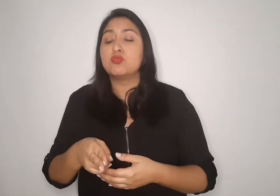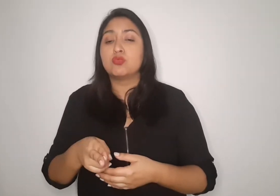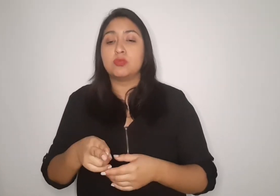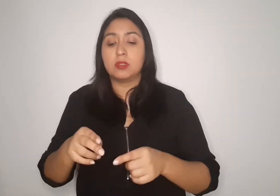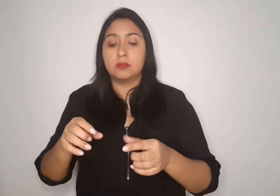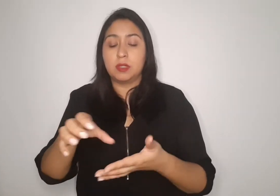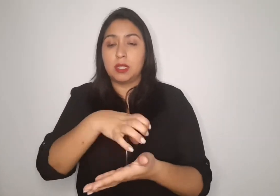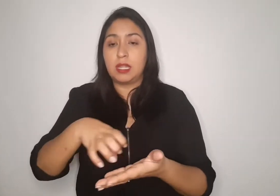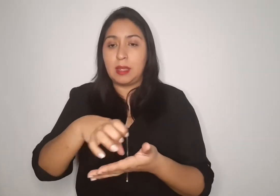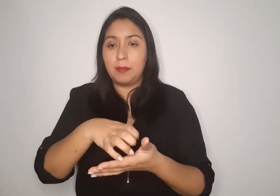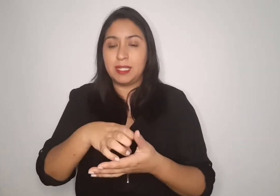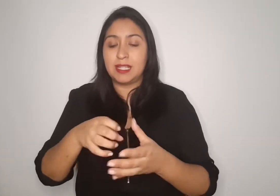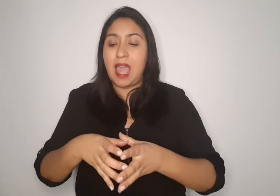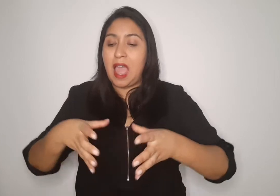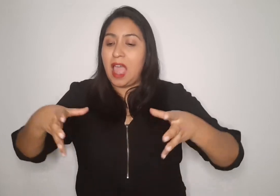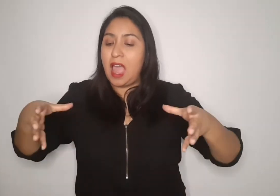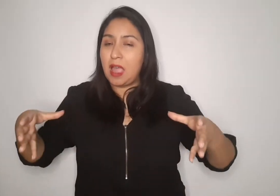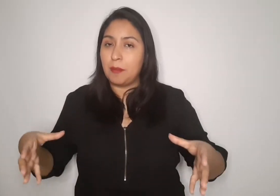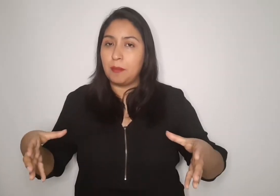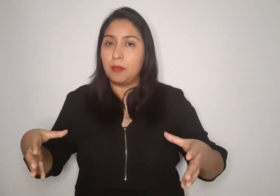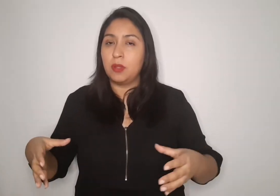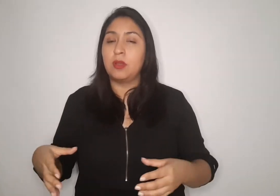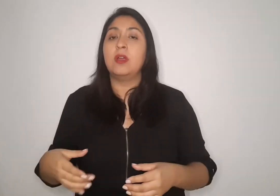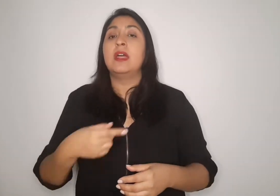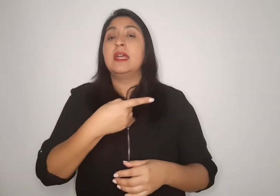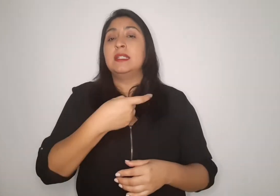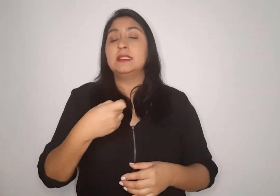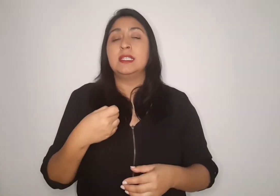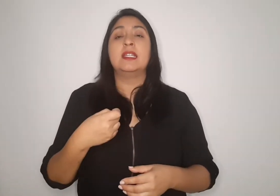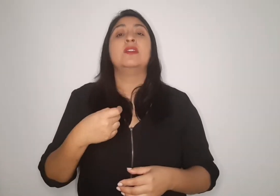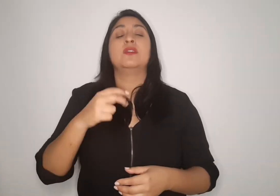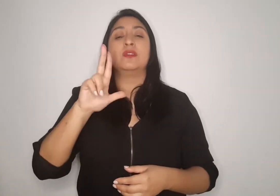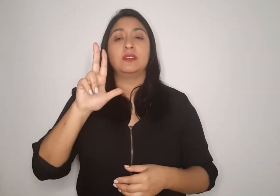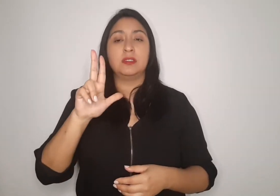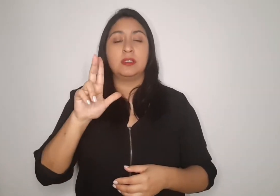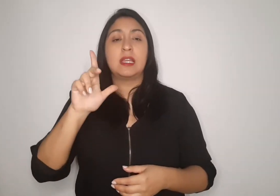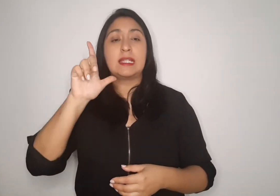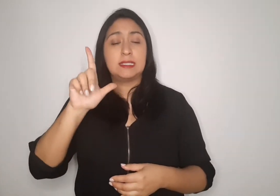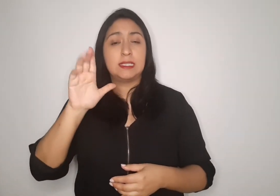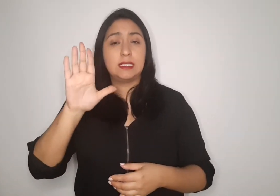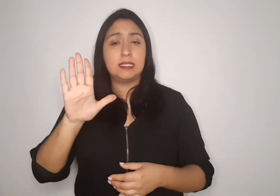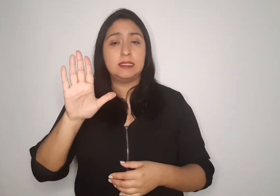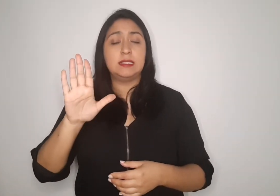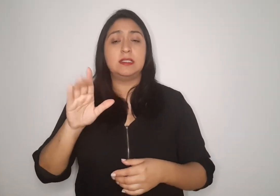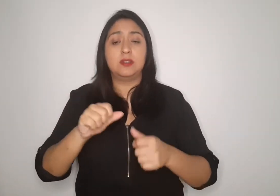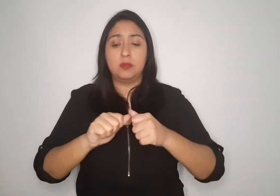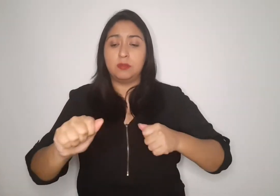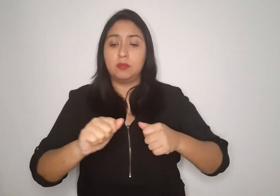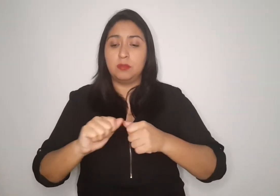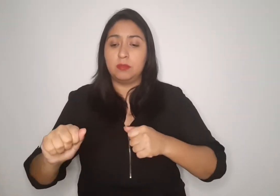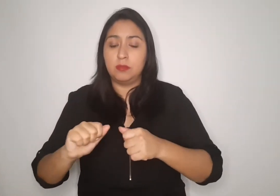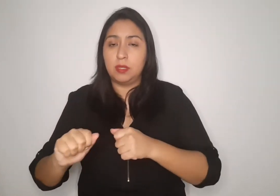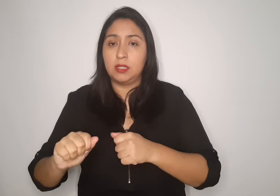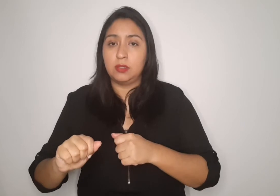anterior, 175 metros cuadrados y con los suficientes soportes para mostrar más del doble de